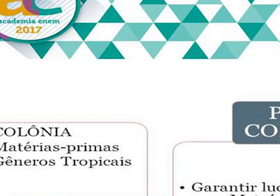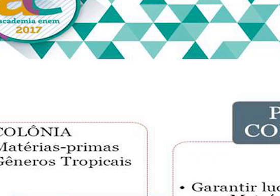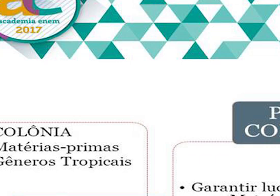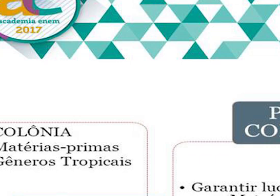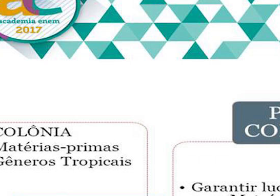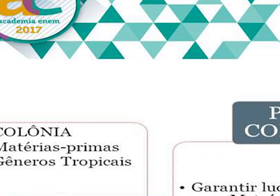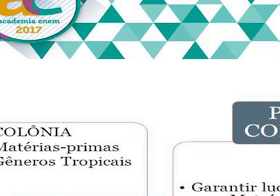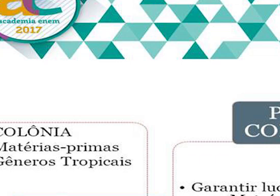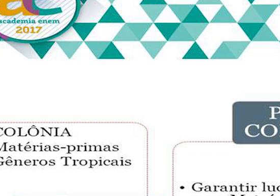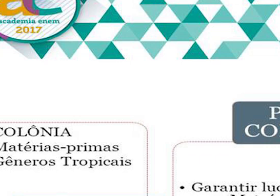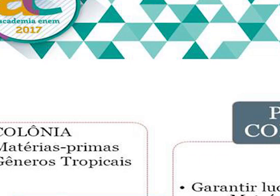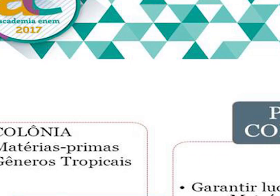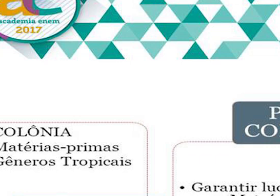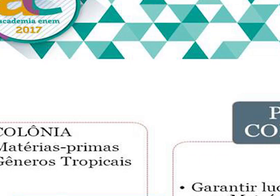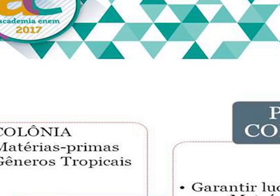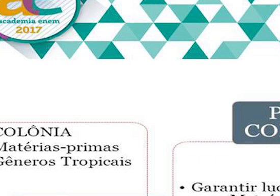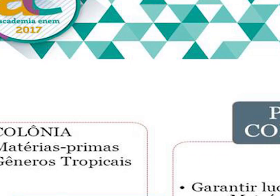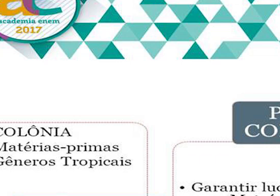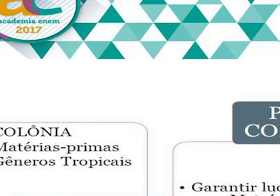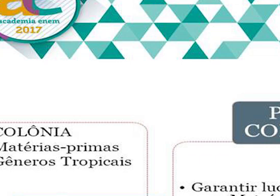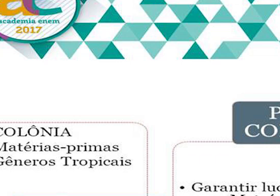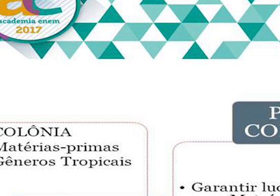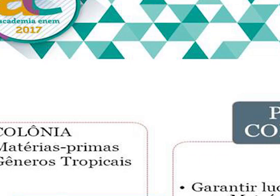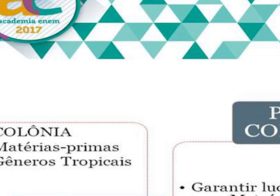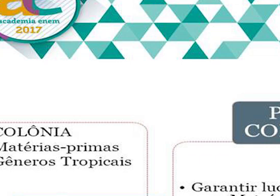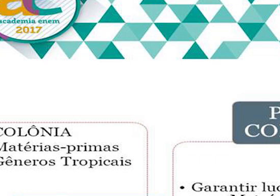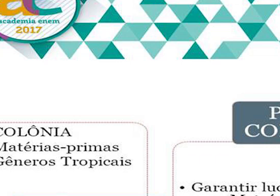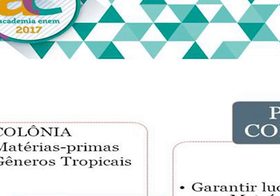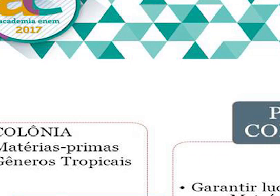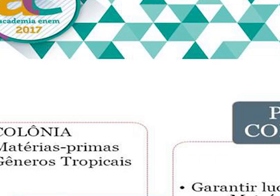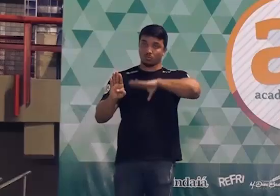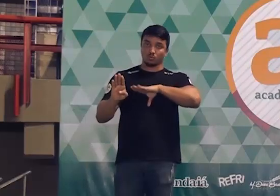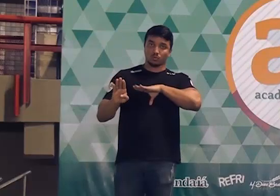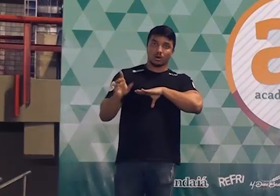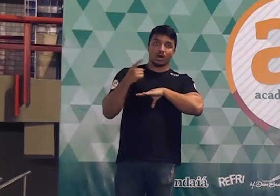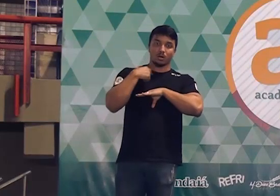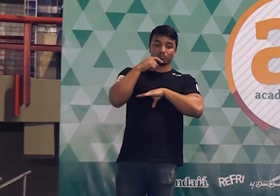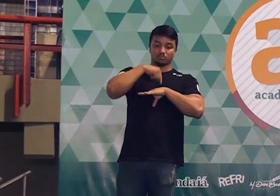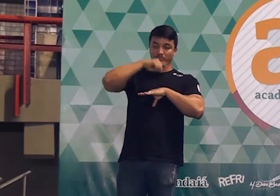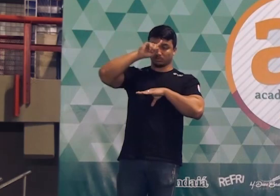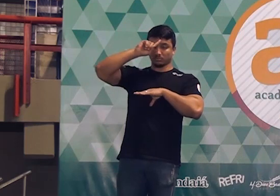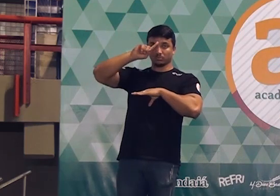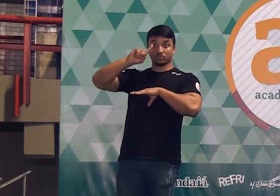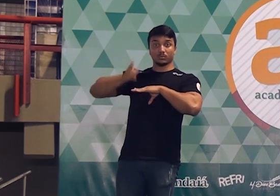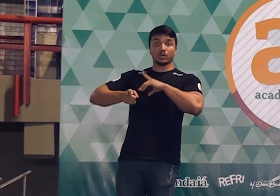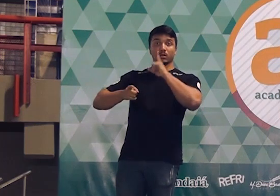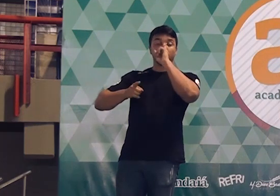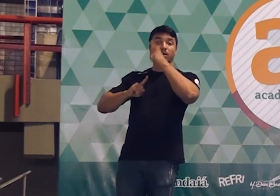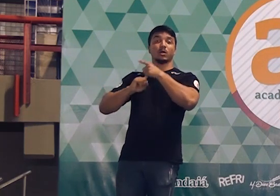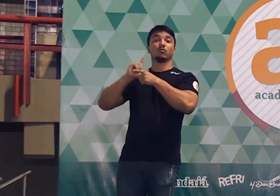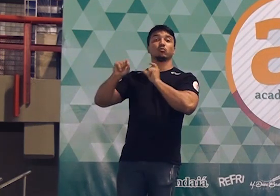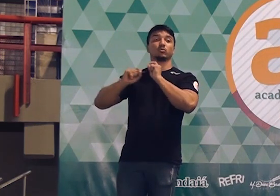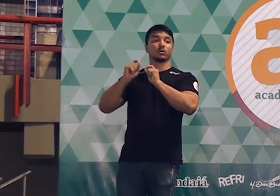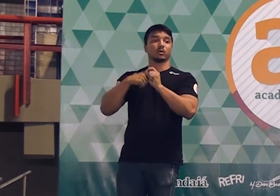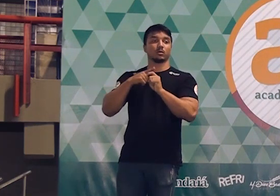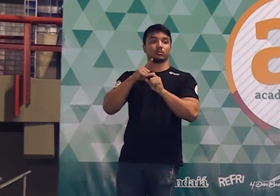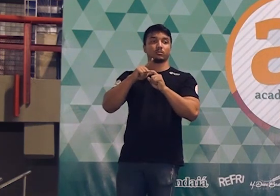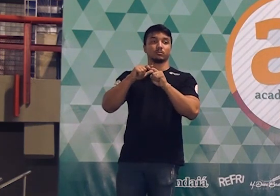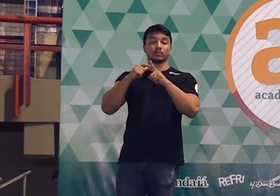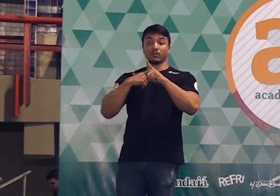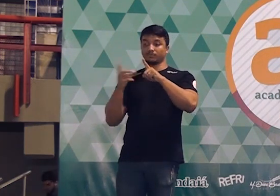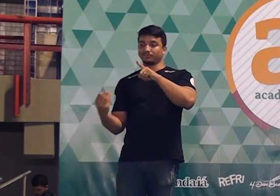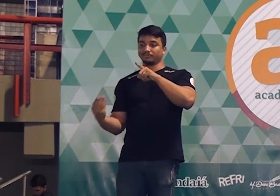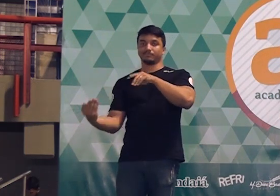Colonial, tinha o Brasil, tinha Portugal, tinha colônia, tinha metrópole. A colônia mandava para a metrópole o quê?